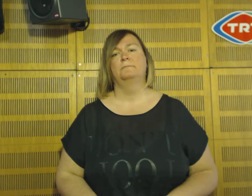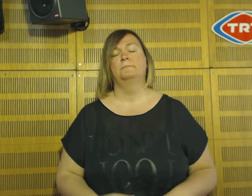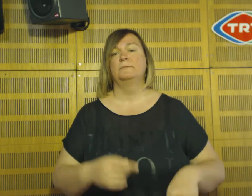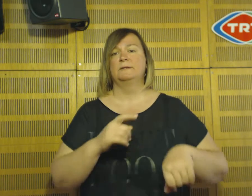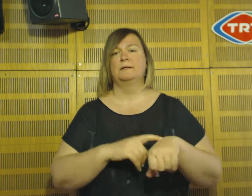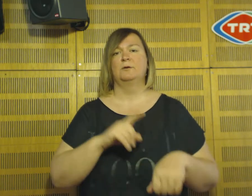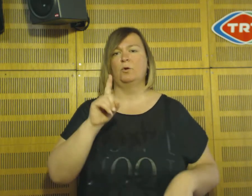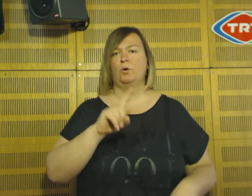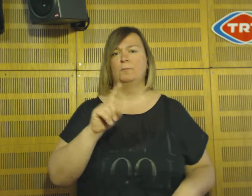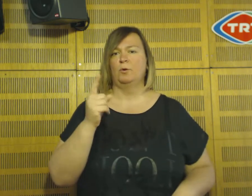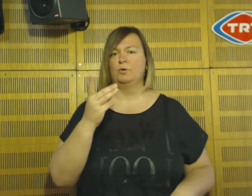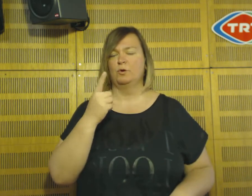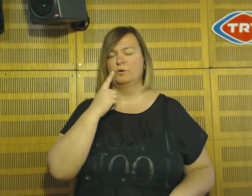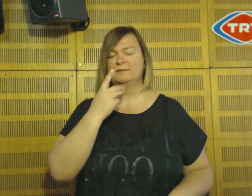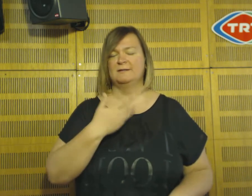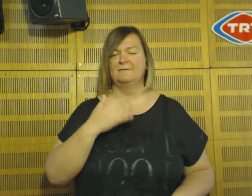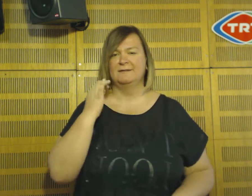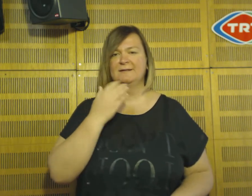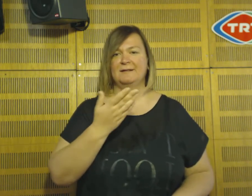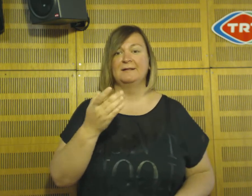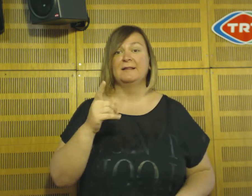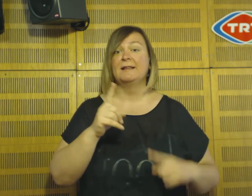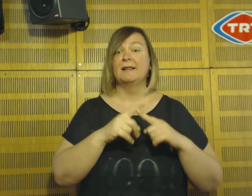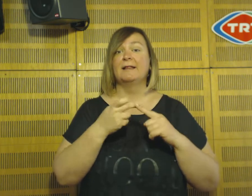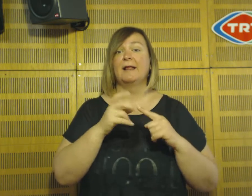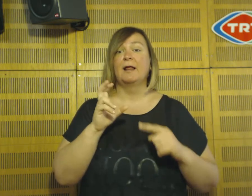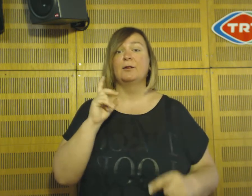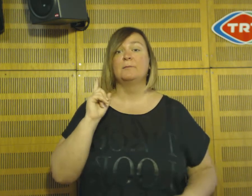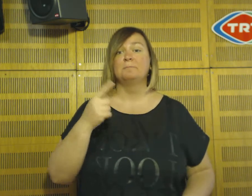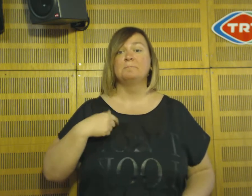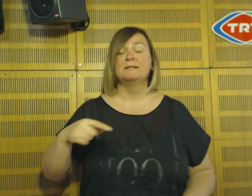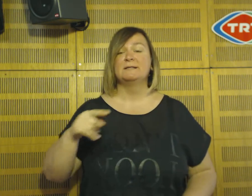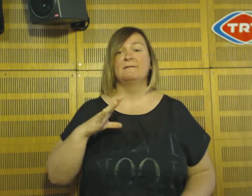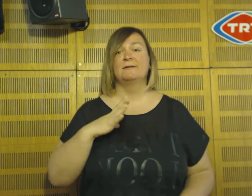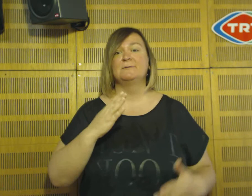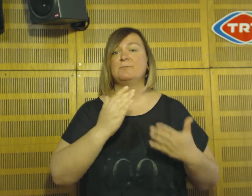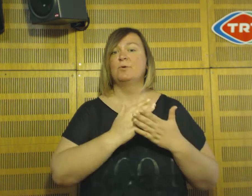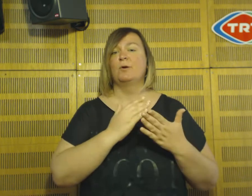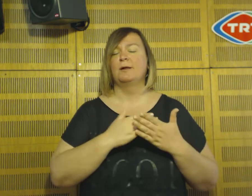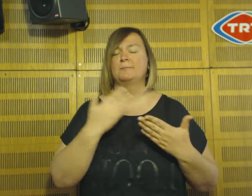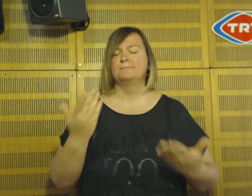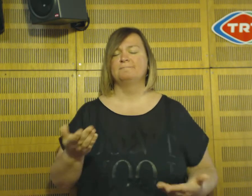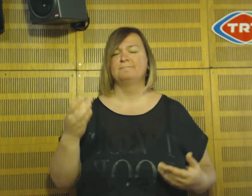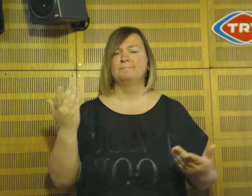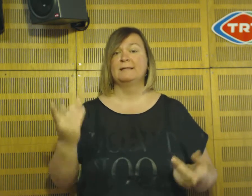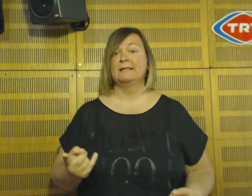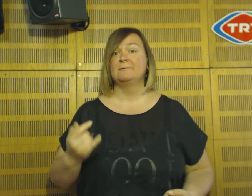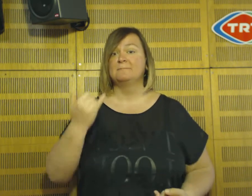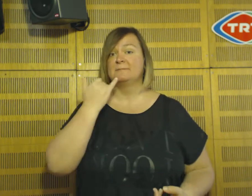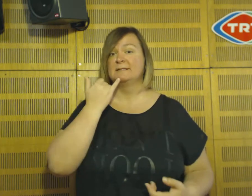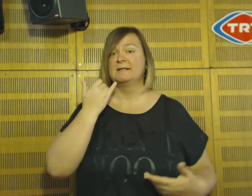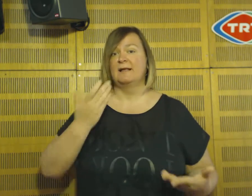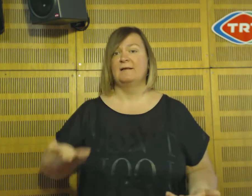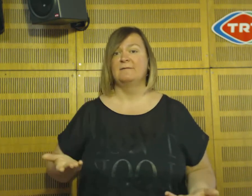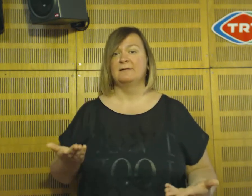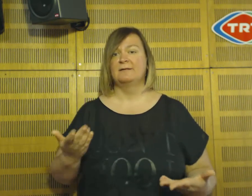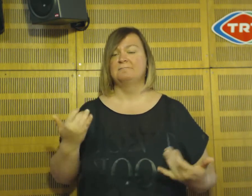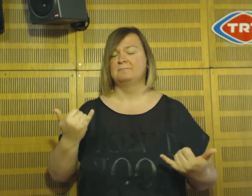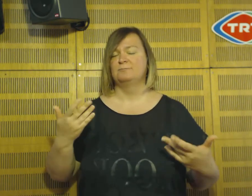Saatimiz 11.13'e gösteriyor sevgili dinleyenlerimiz. TRT Radyo 1'de Biz de Varız programındasınız ve ilk konuklarımızı ağırlıyoruz. İşe